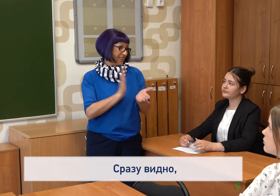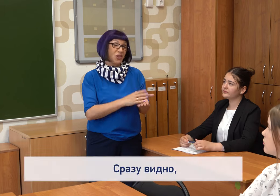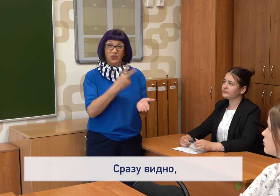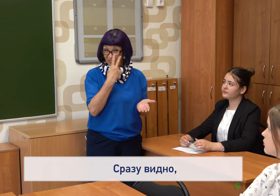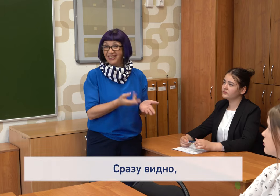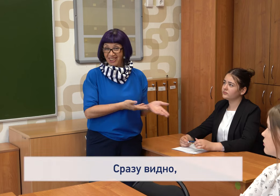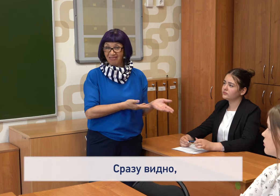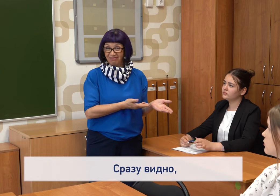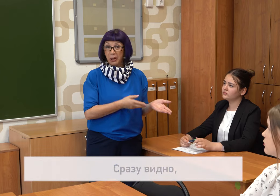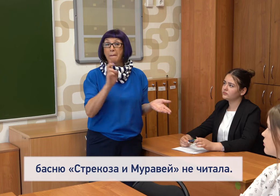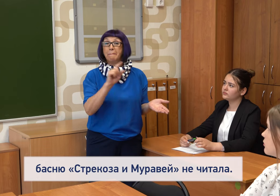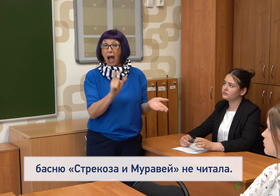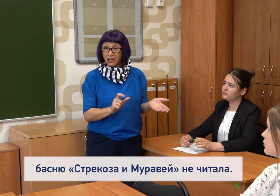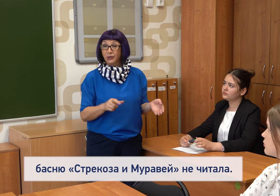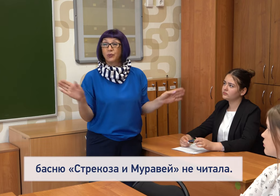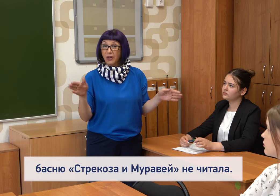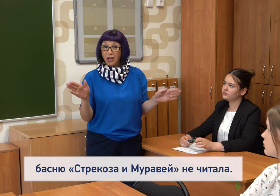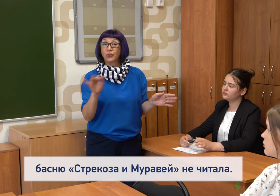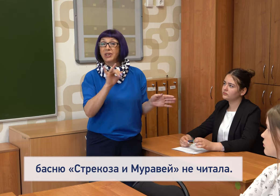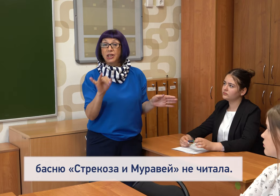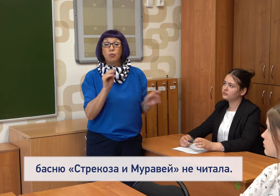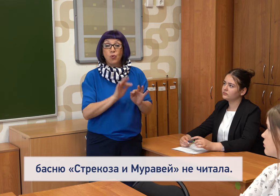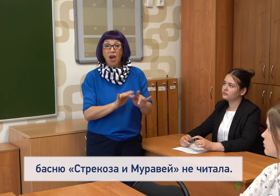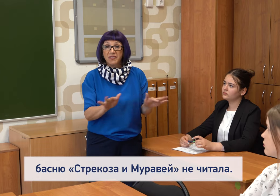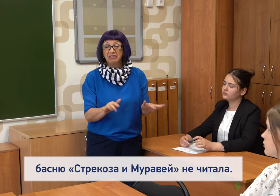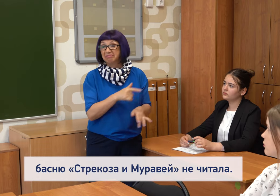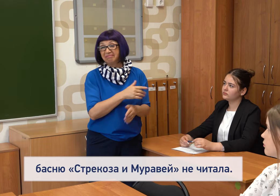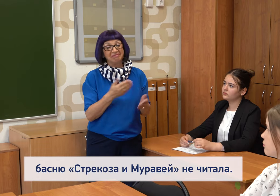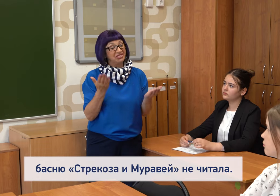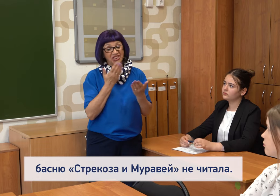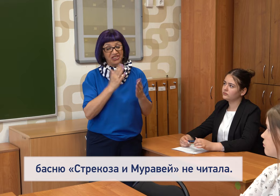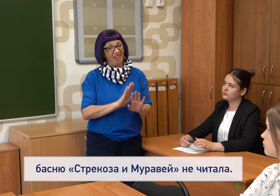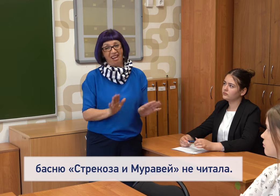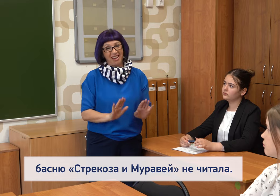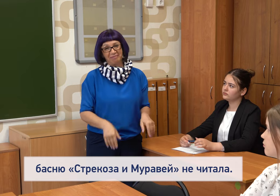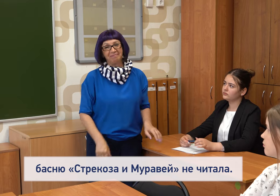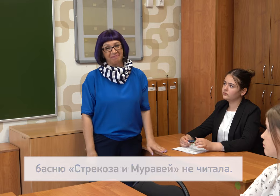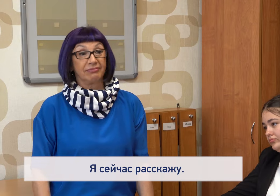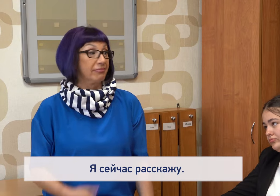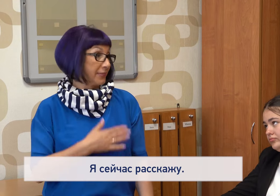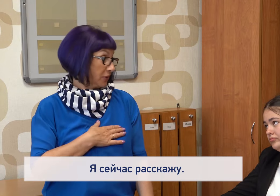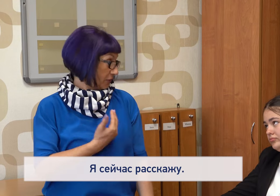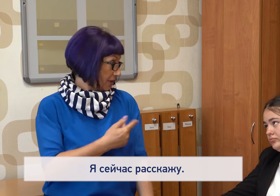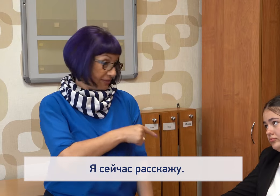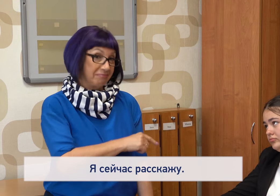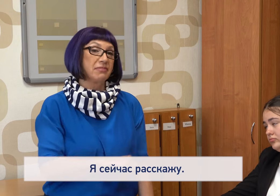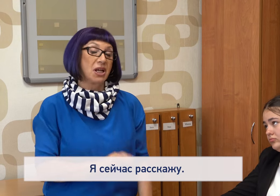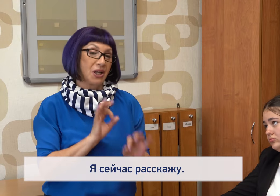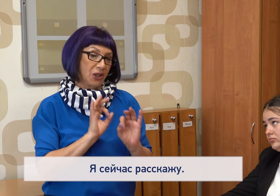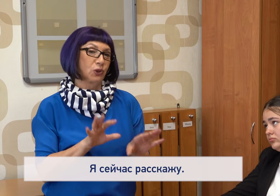Сразу видно. Басню «Стрекоза и муравей» не читала. Я сейчас